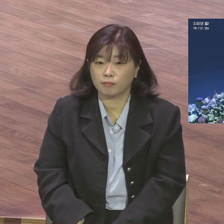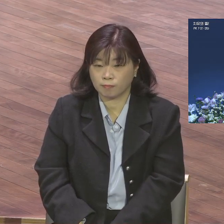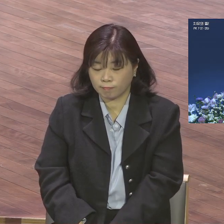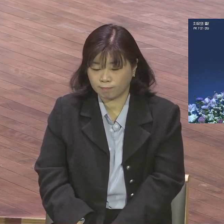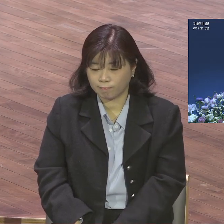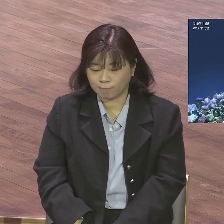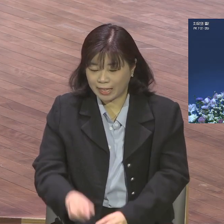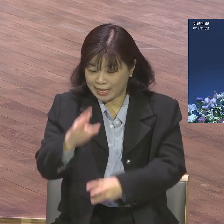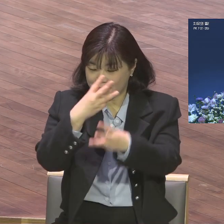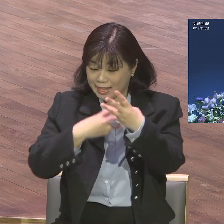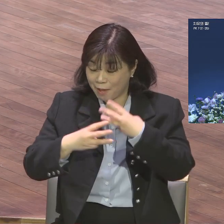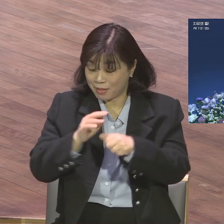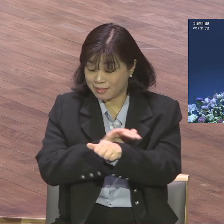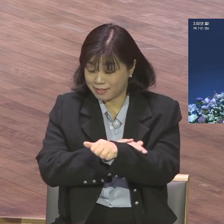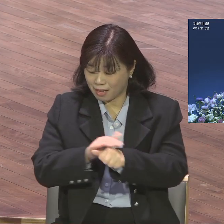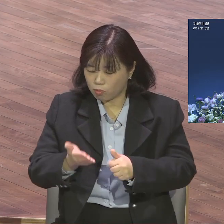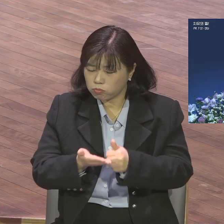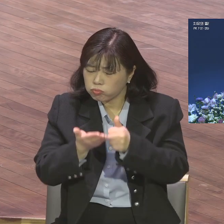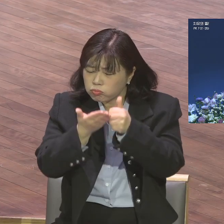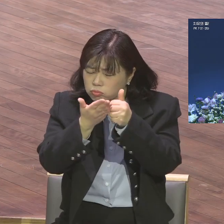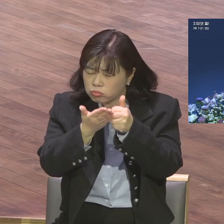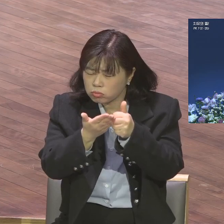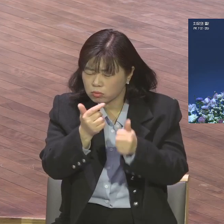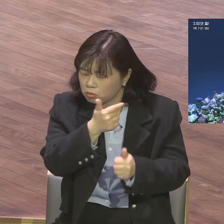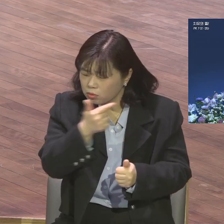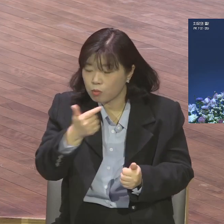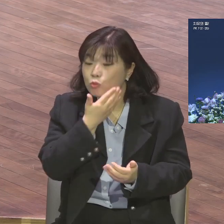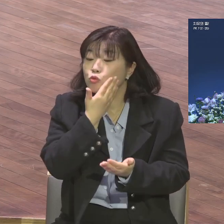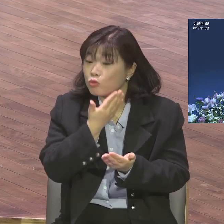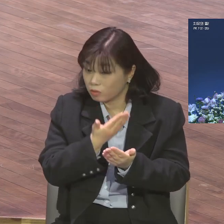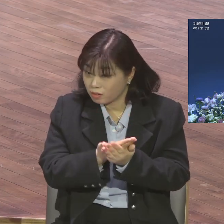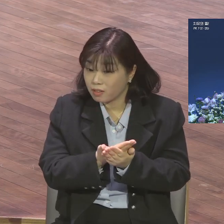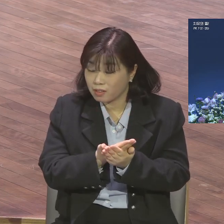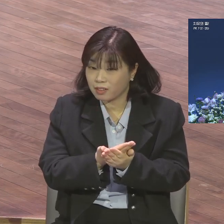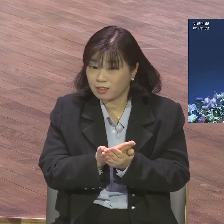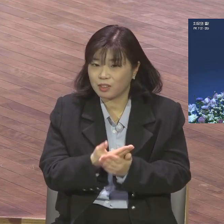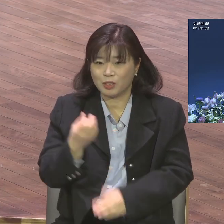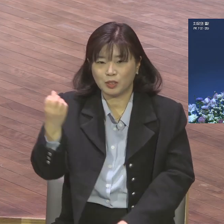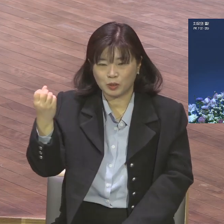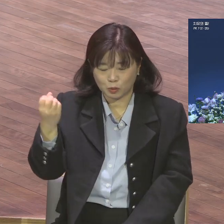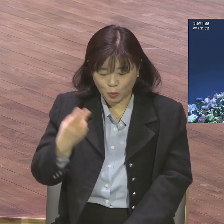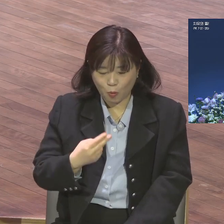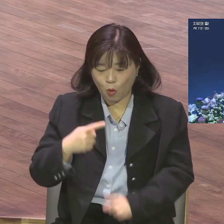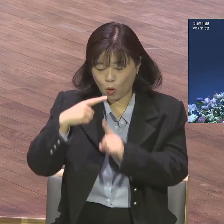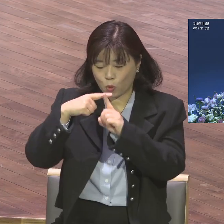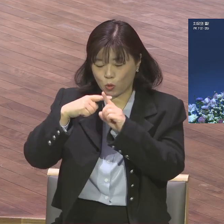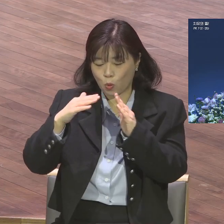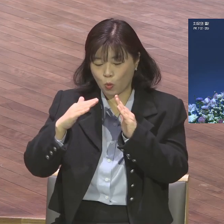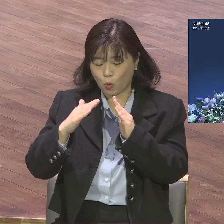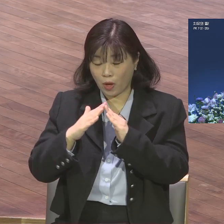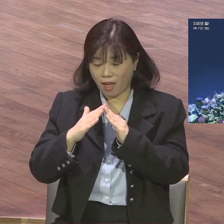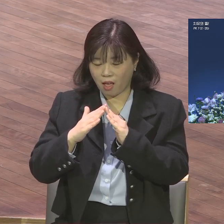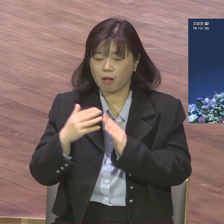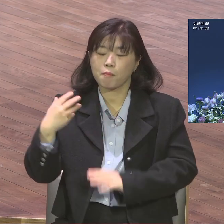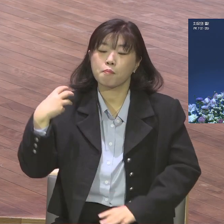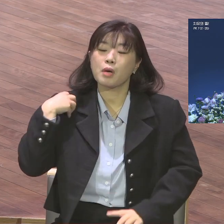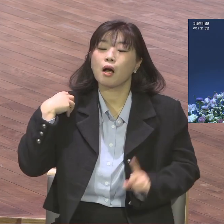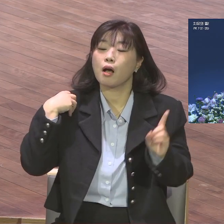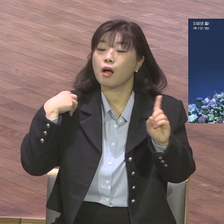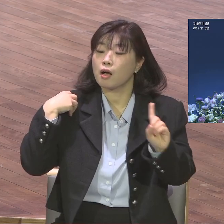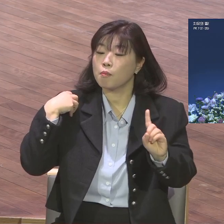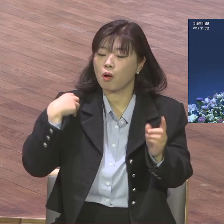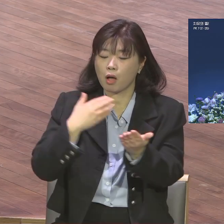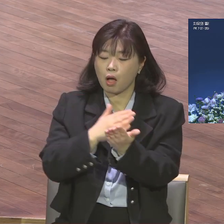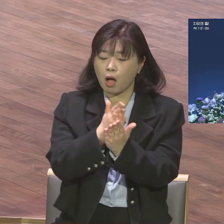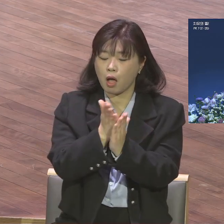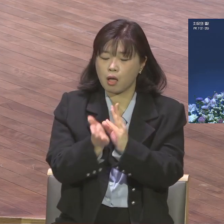않는다. 그리고 중요한 것은 교회가 이 세 가지 뜰이 돼야 돼요. 세 가지 뜰, 교회 자체가 세